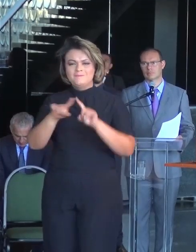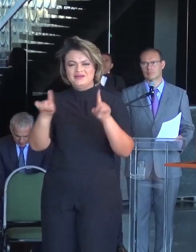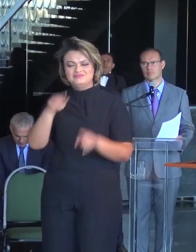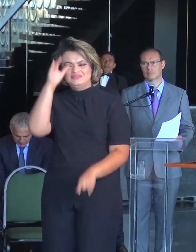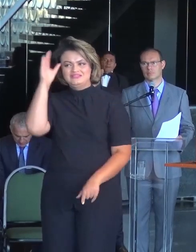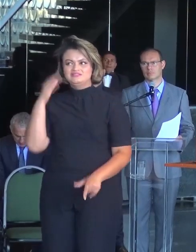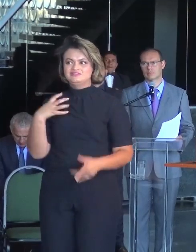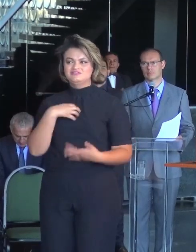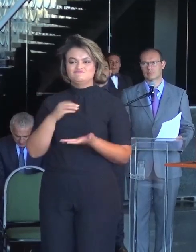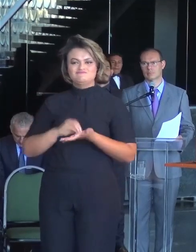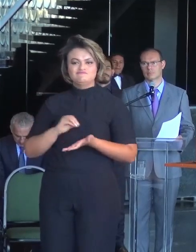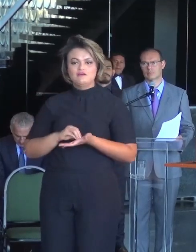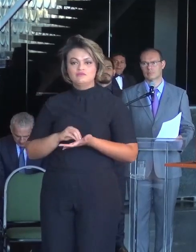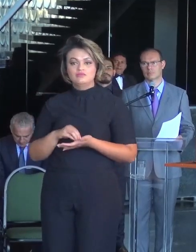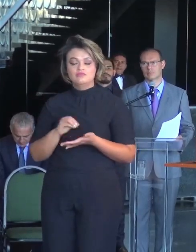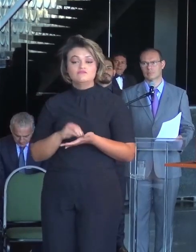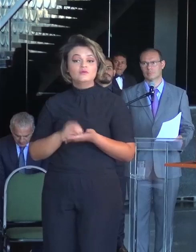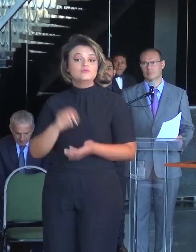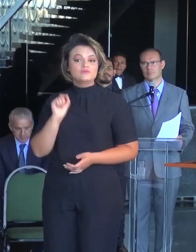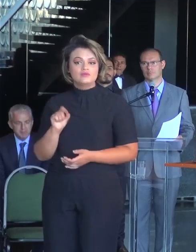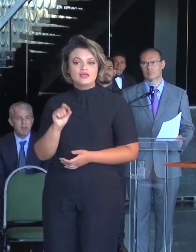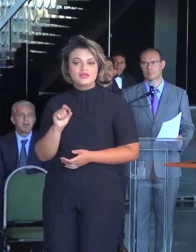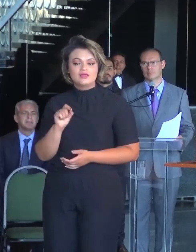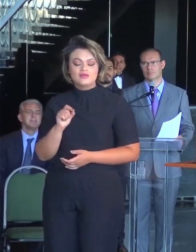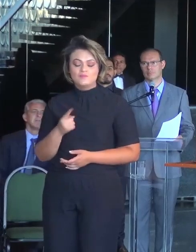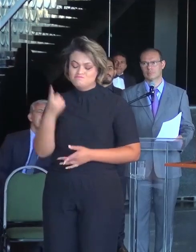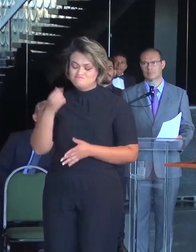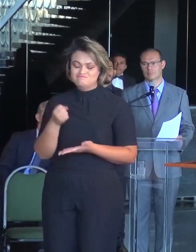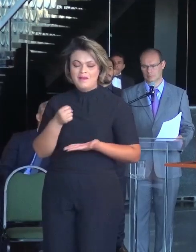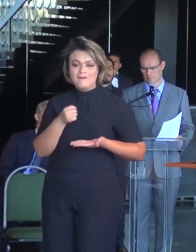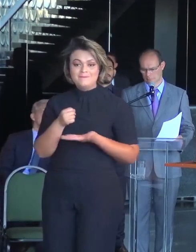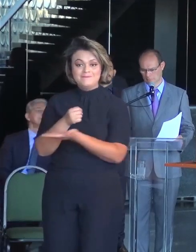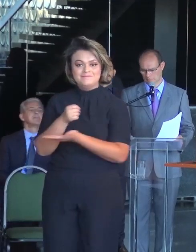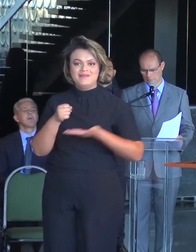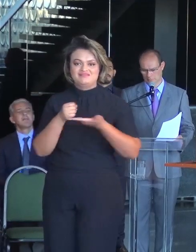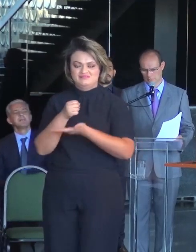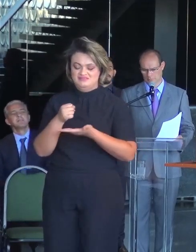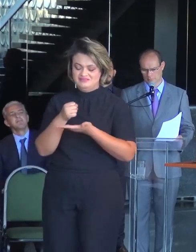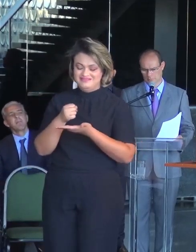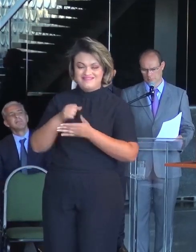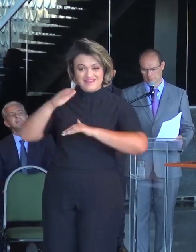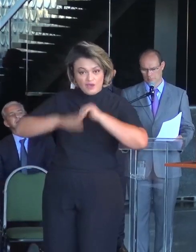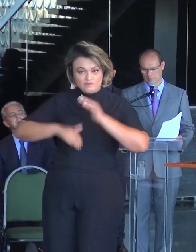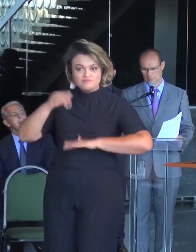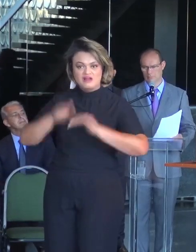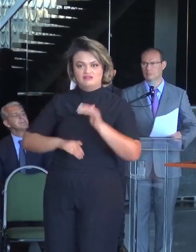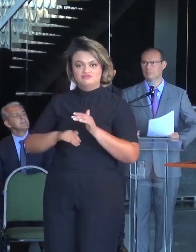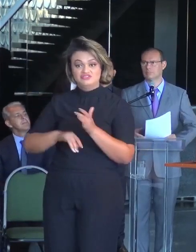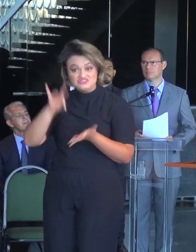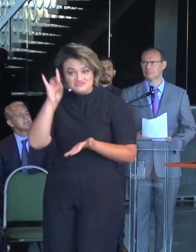sentia falta de um aparato, de algo concreto,